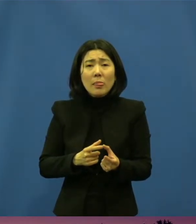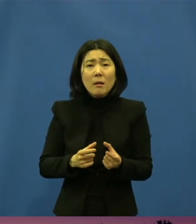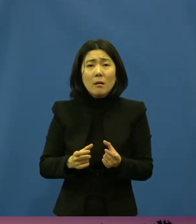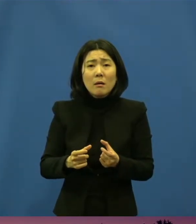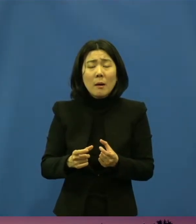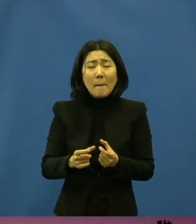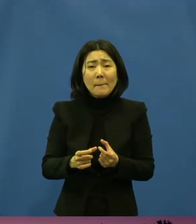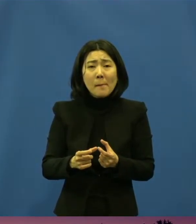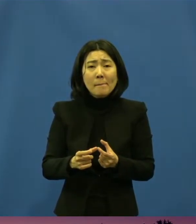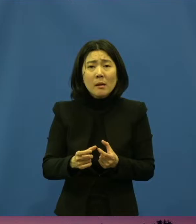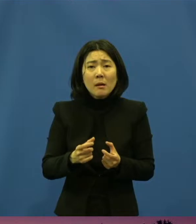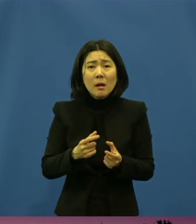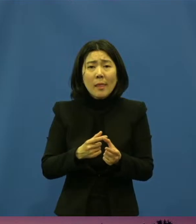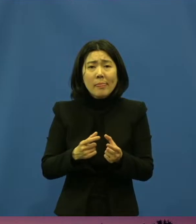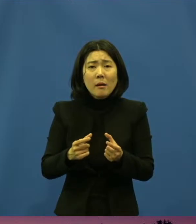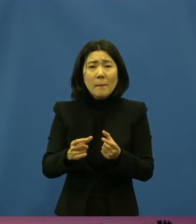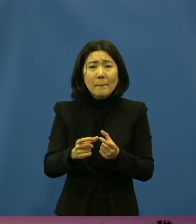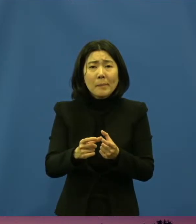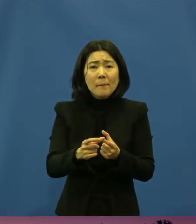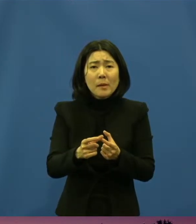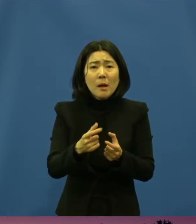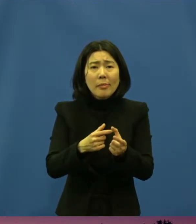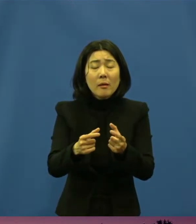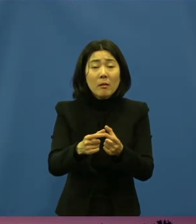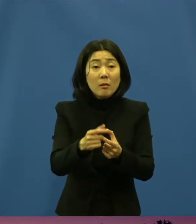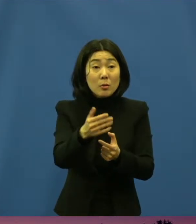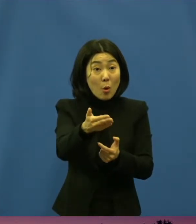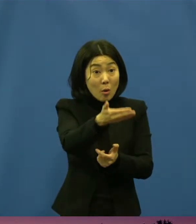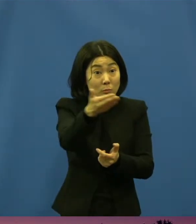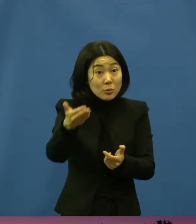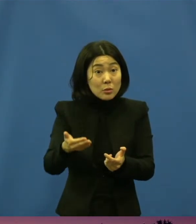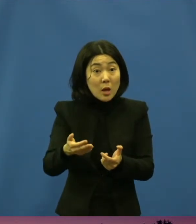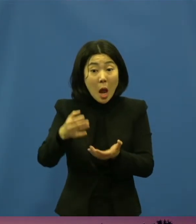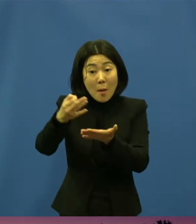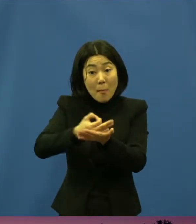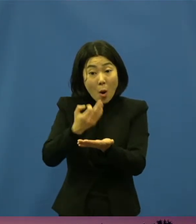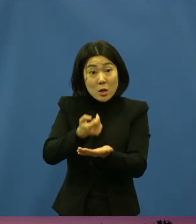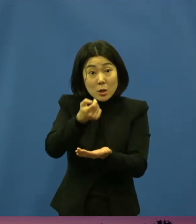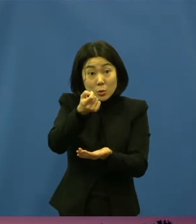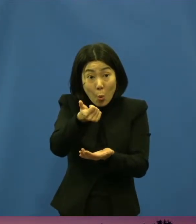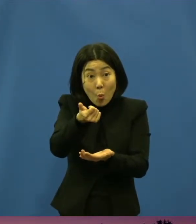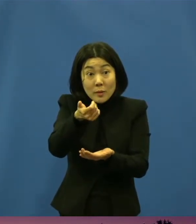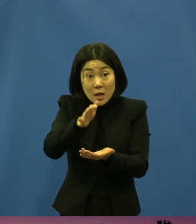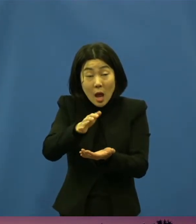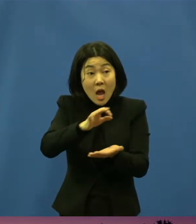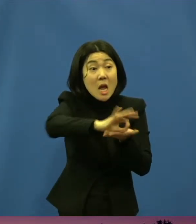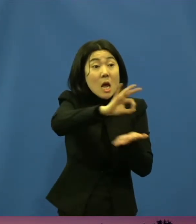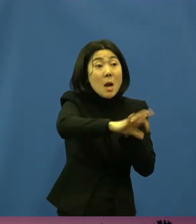나중에는 어떻게 해요? 수입보다 지출이 늘어날 수밖에 없는 거예요. 그럼 빚을 지겠죠? 카드로